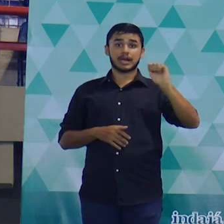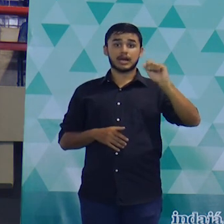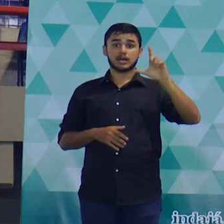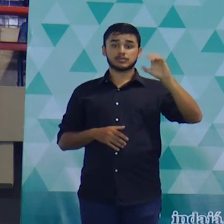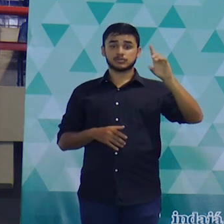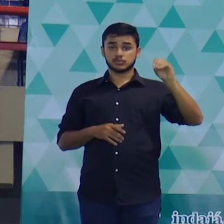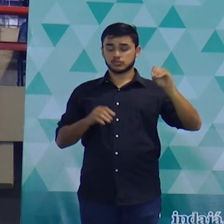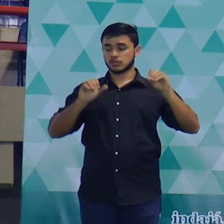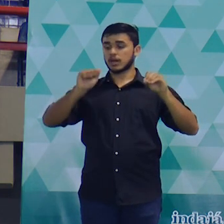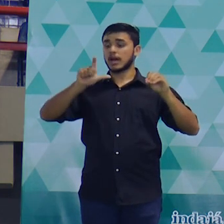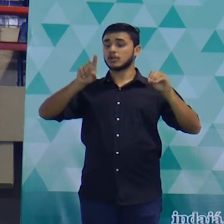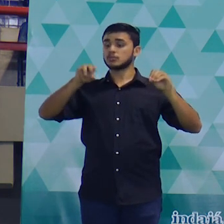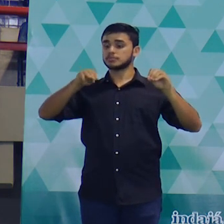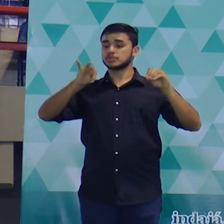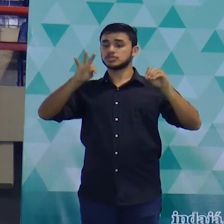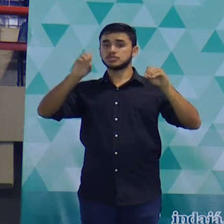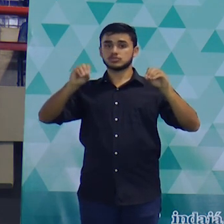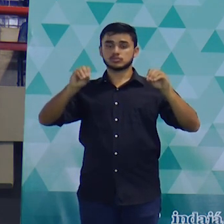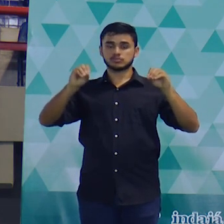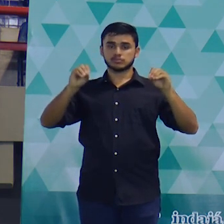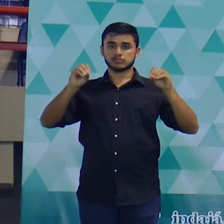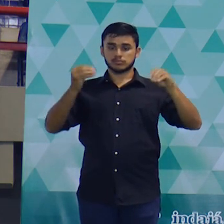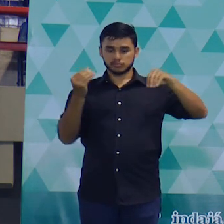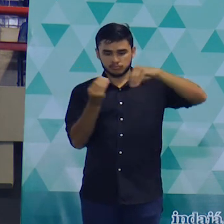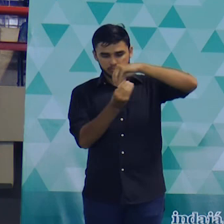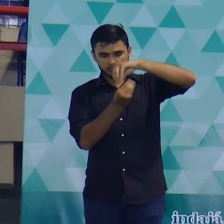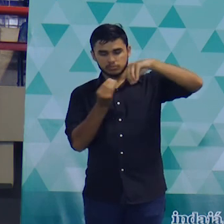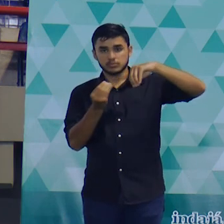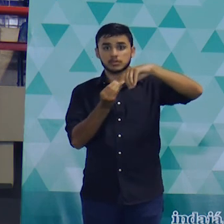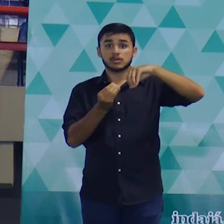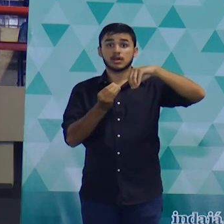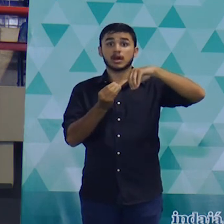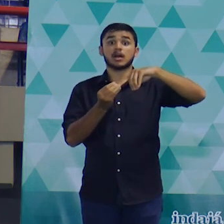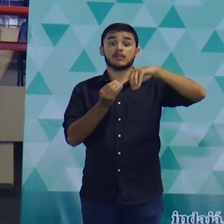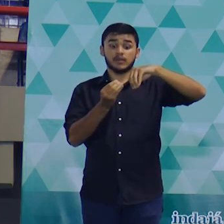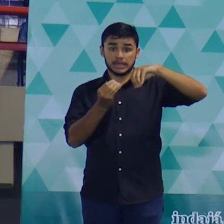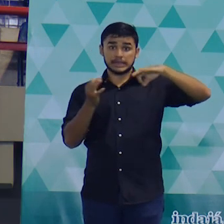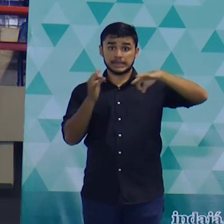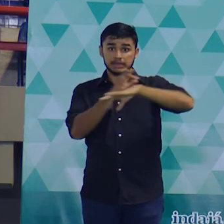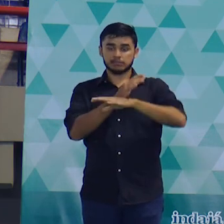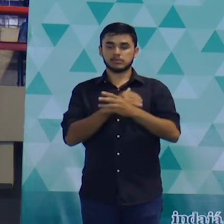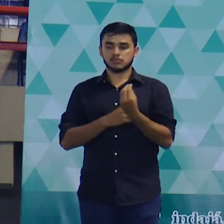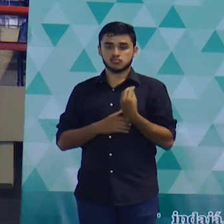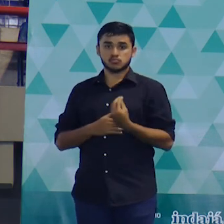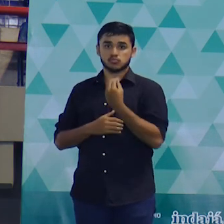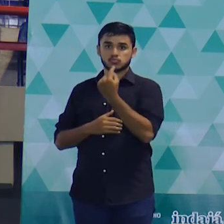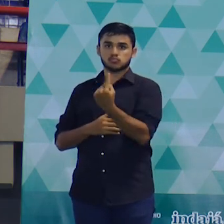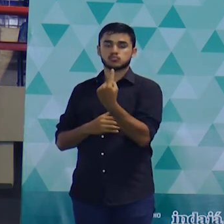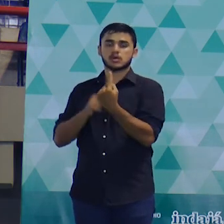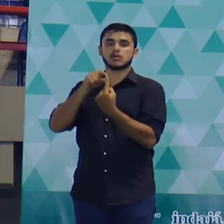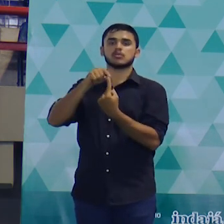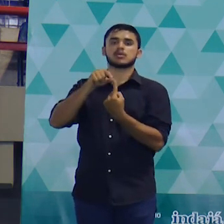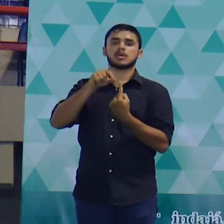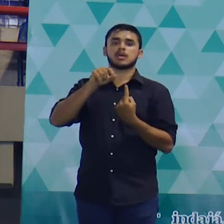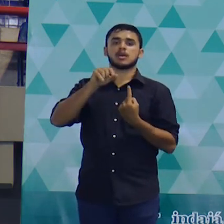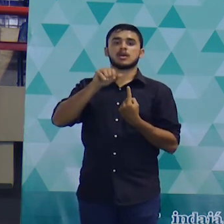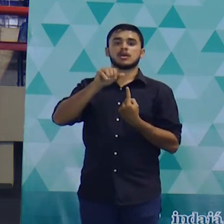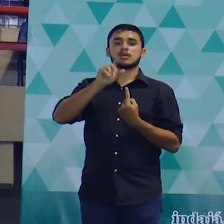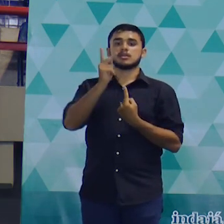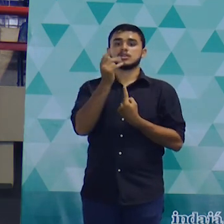para gerar uma substância chamada hidróxido de alumínio, que é quem vai reter as partículas em